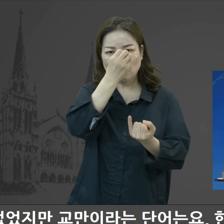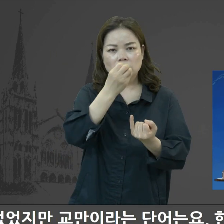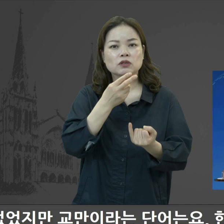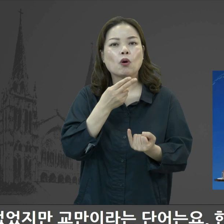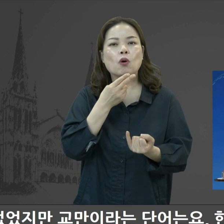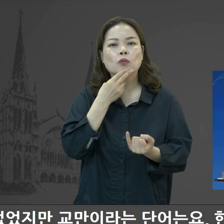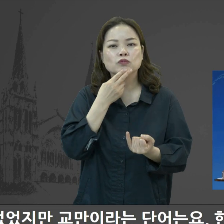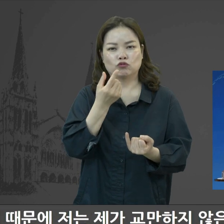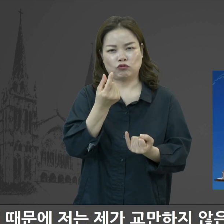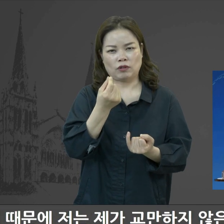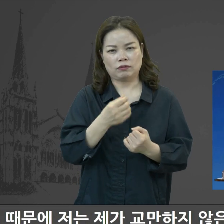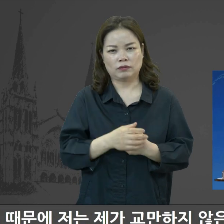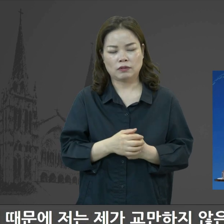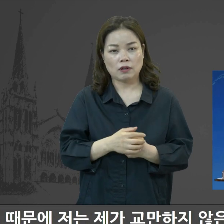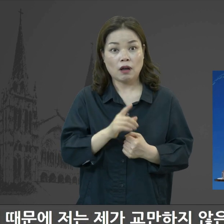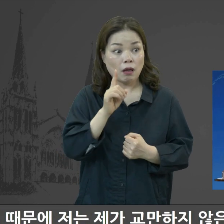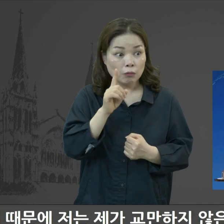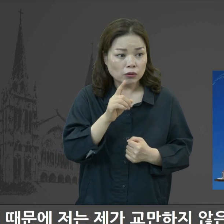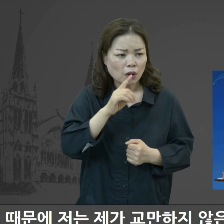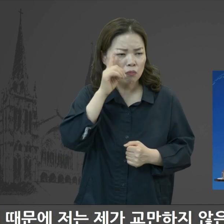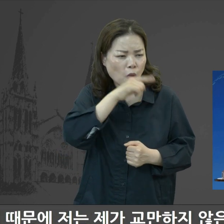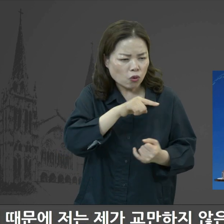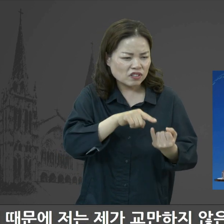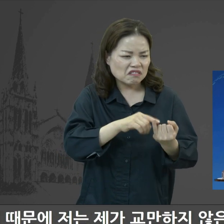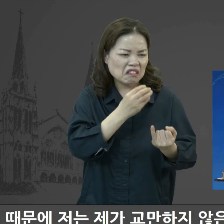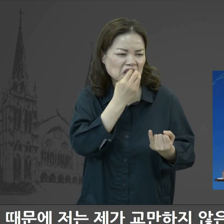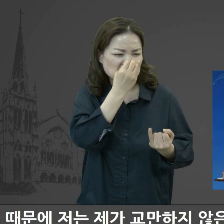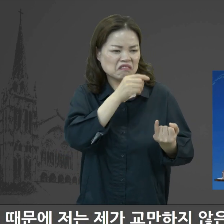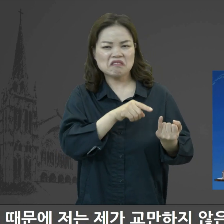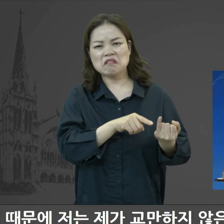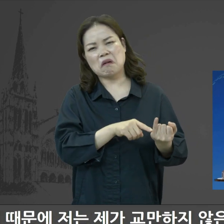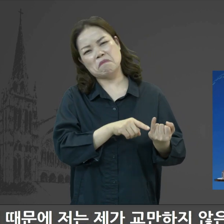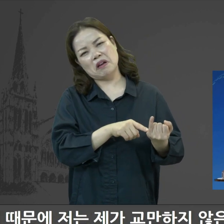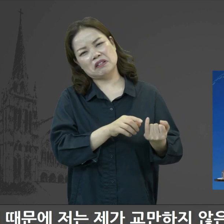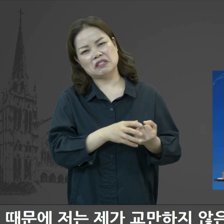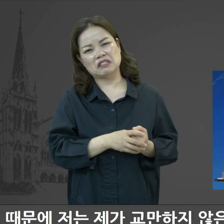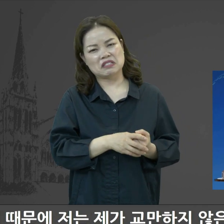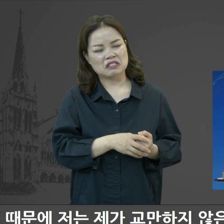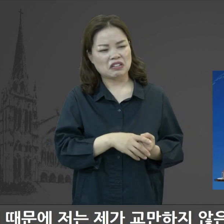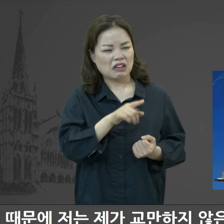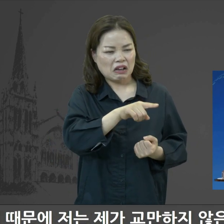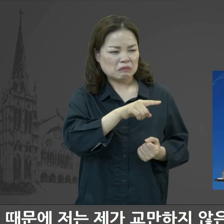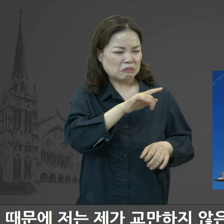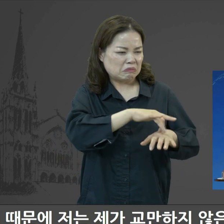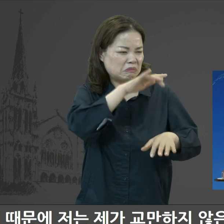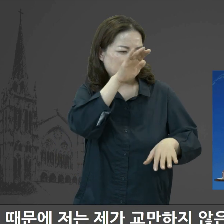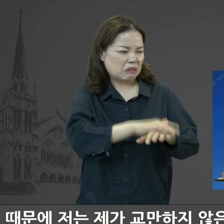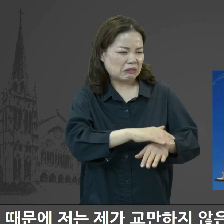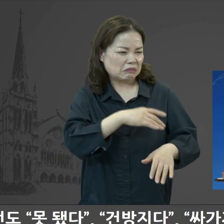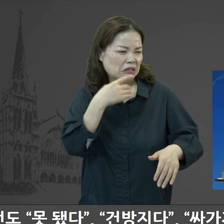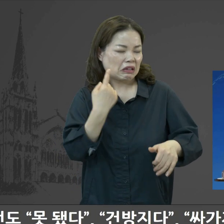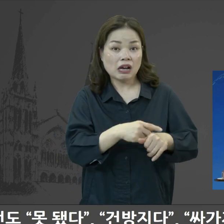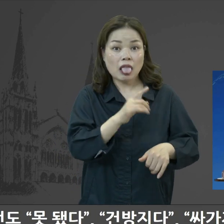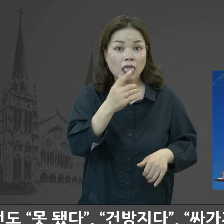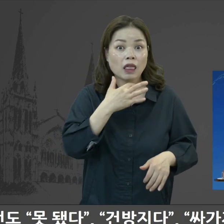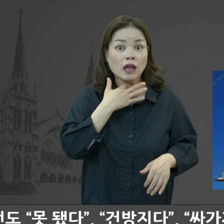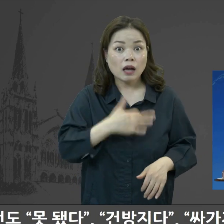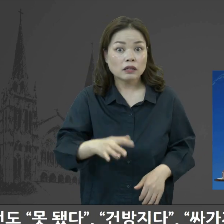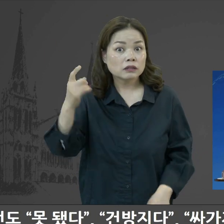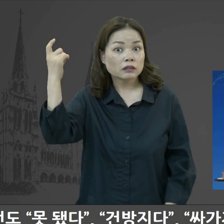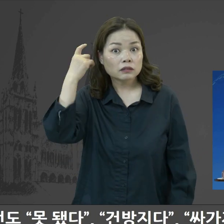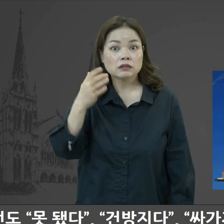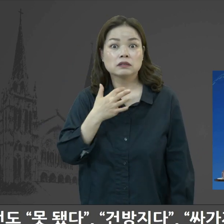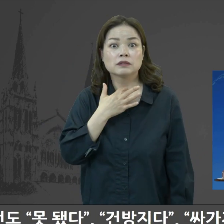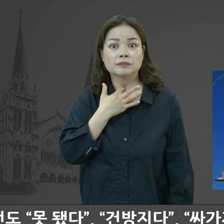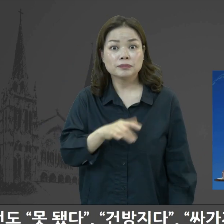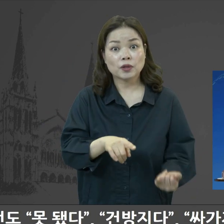알았던 것 같아요. 제가 한 번도 못됐다, 건방지다, 뭐 싸가지 없다, 뭐 이런 소리를 한 번도 제가 들어본